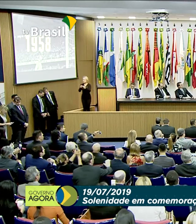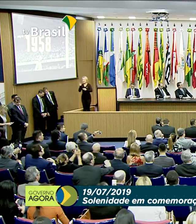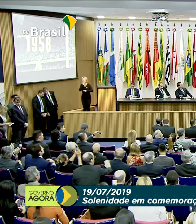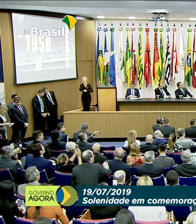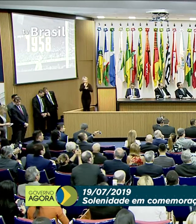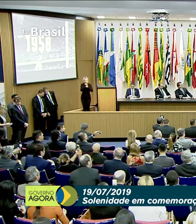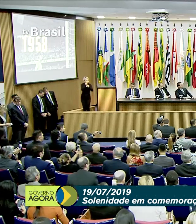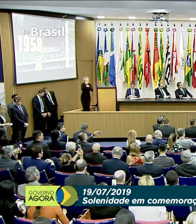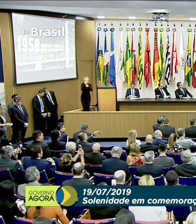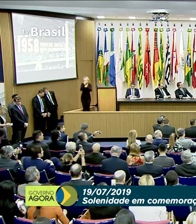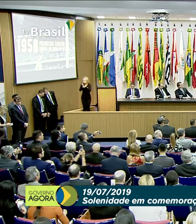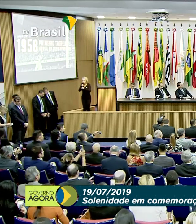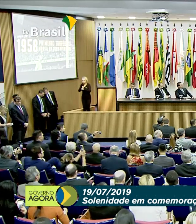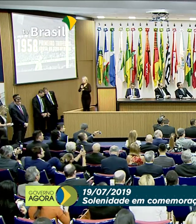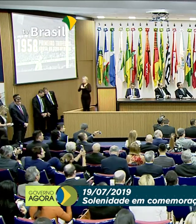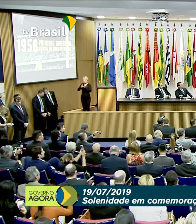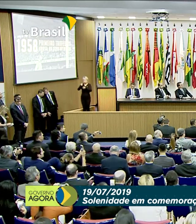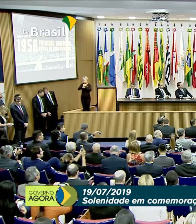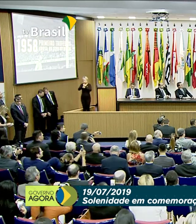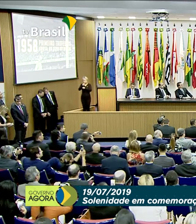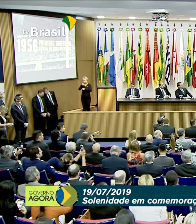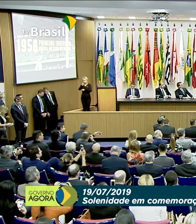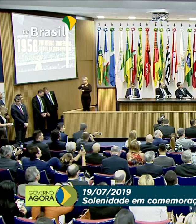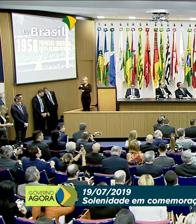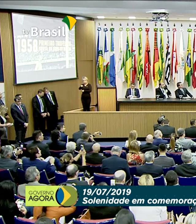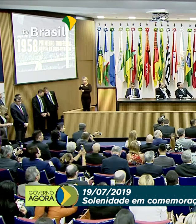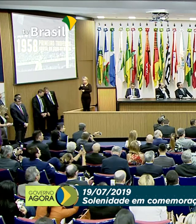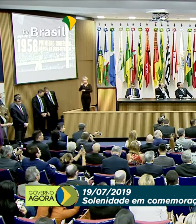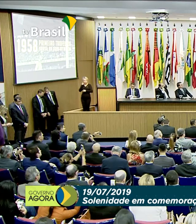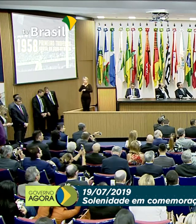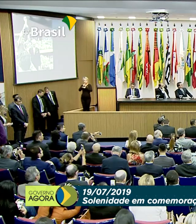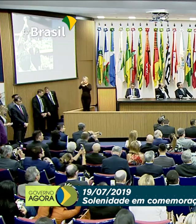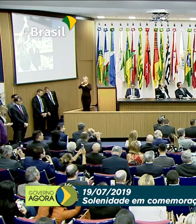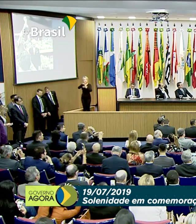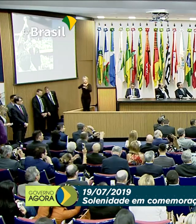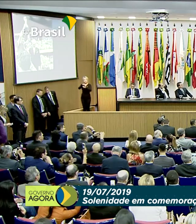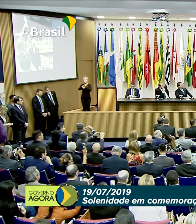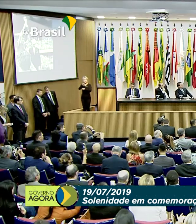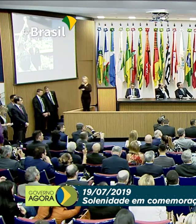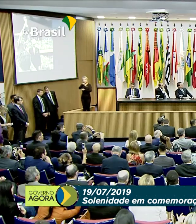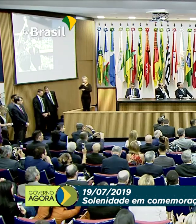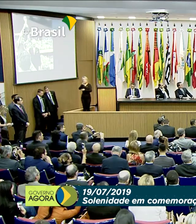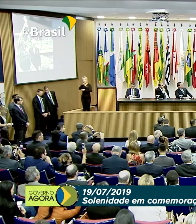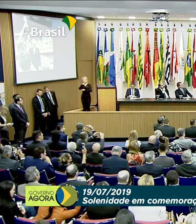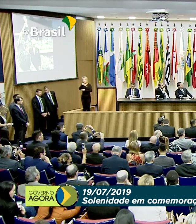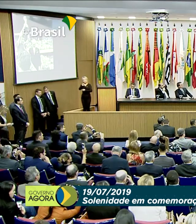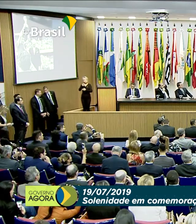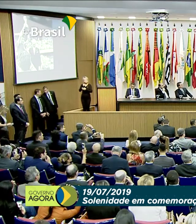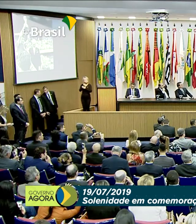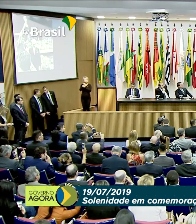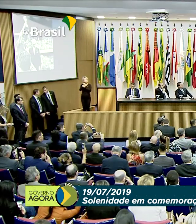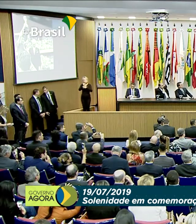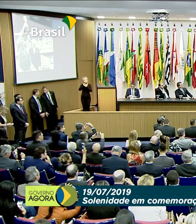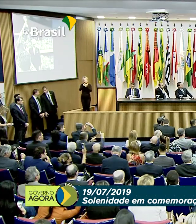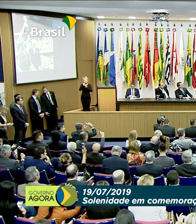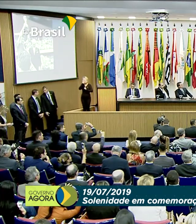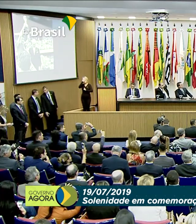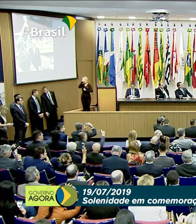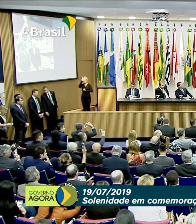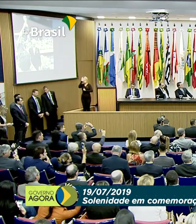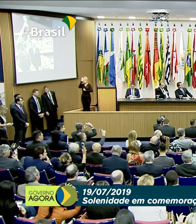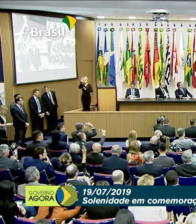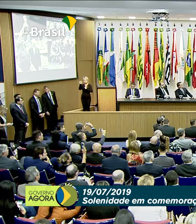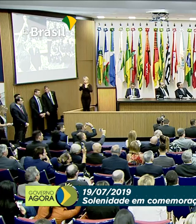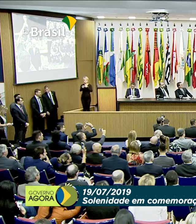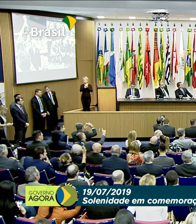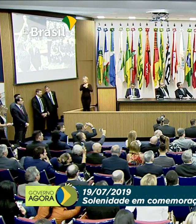investimento, contudo, repercutiu em 1958, com a vitória do Mundial da Suécia, que consolidou o futebol como principal elemento da